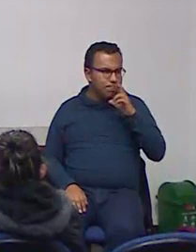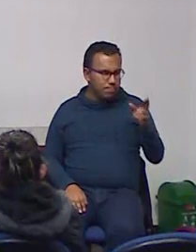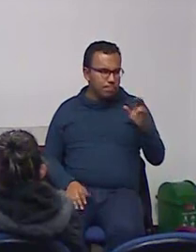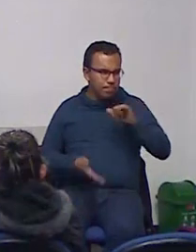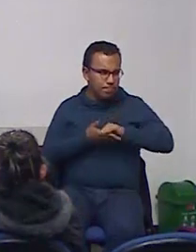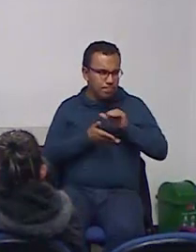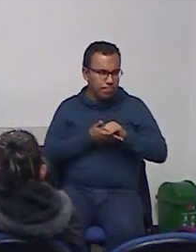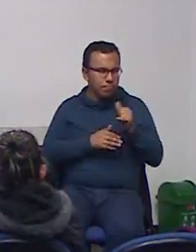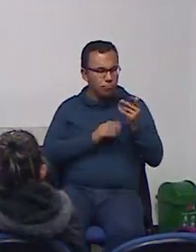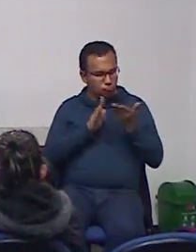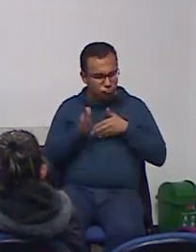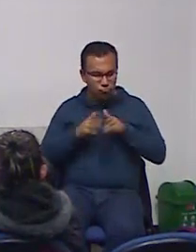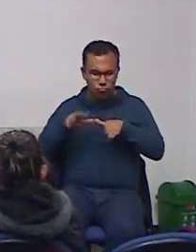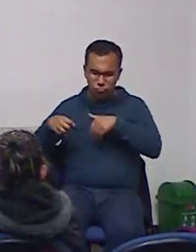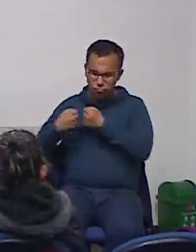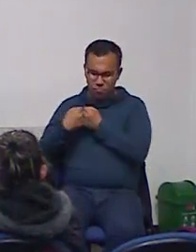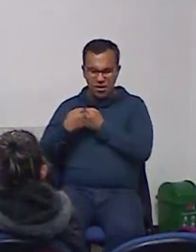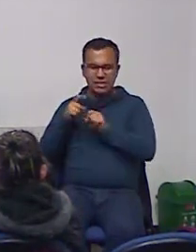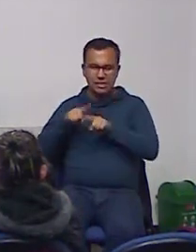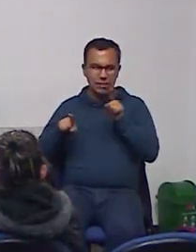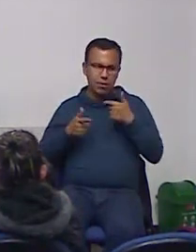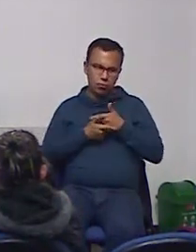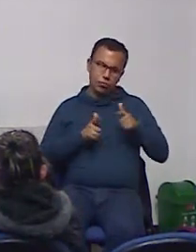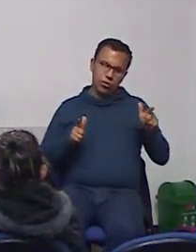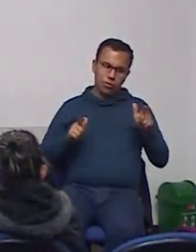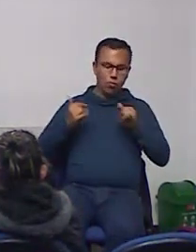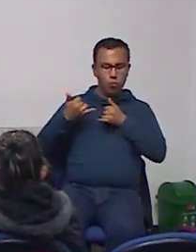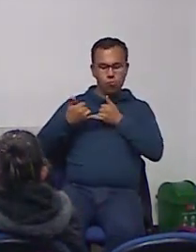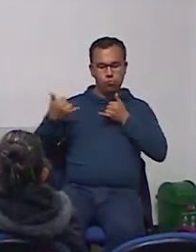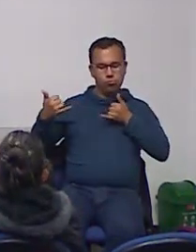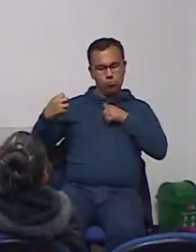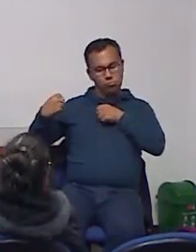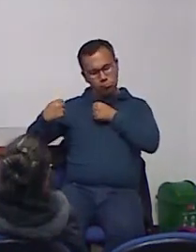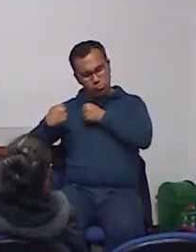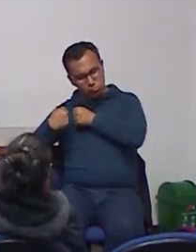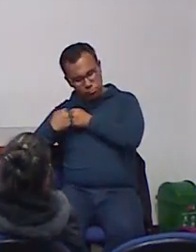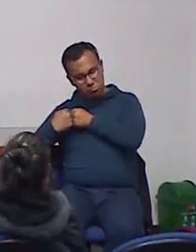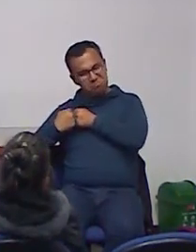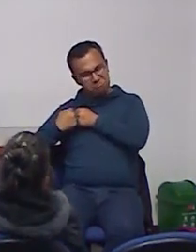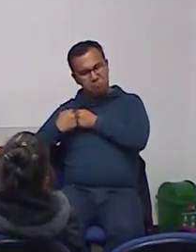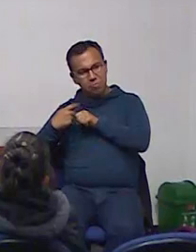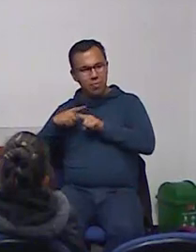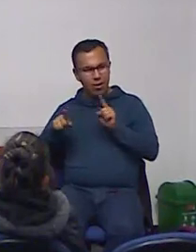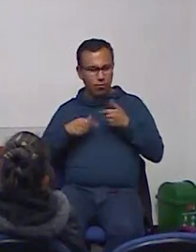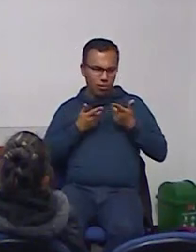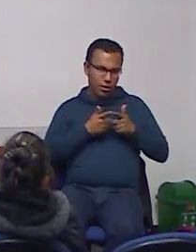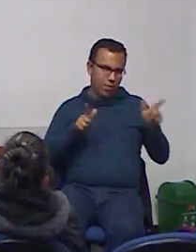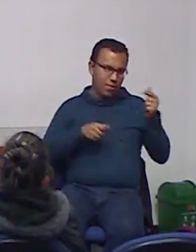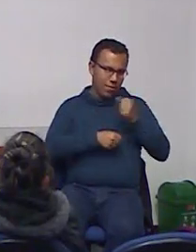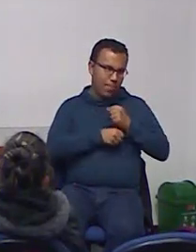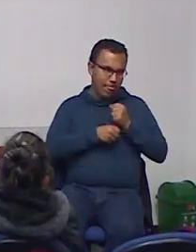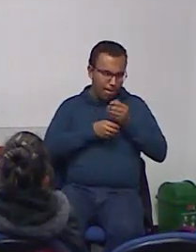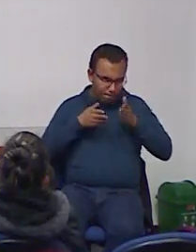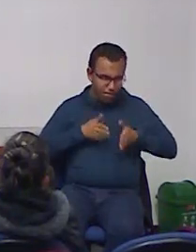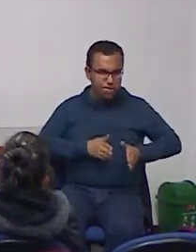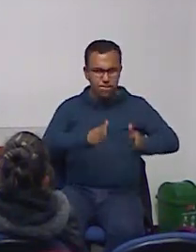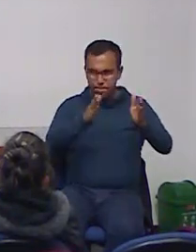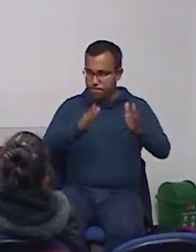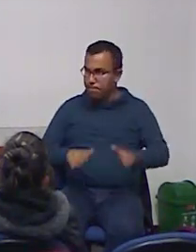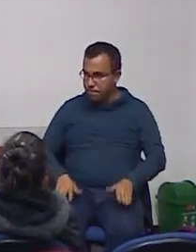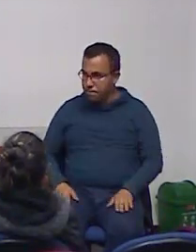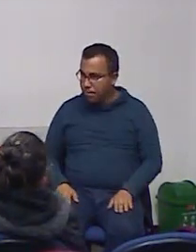pregunta si articulamos algo pero nosotros Somos libres si nosotros somos libres de de trabajar pues lo que lo que hacemos ahí como tal